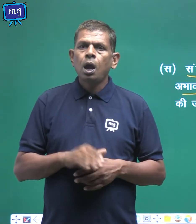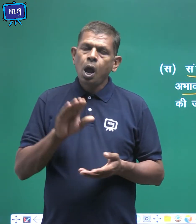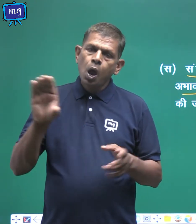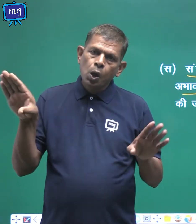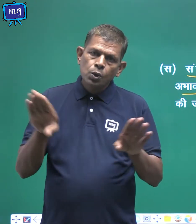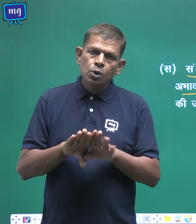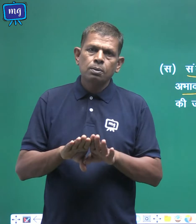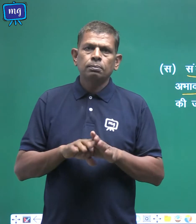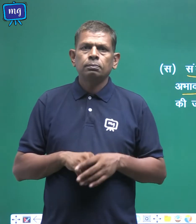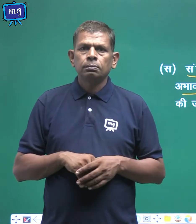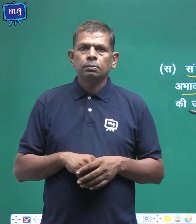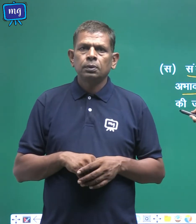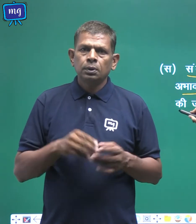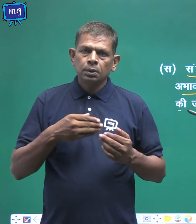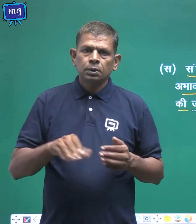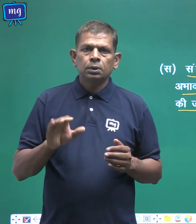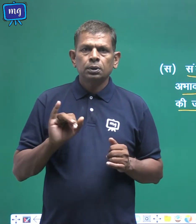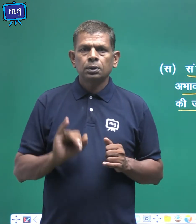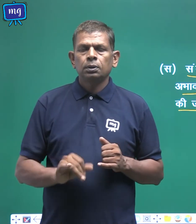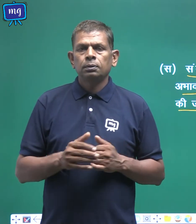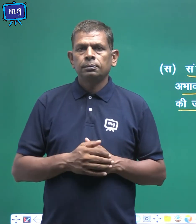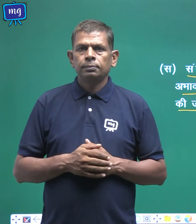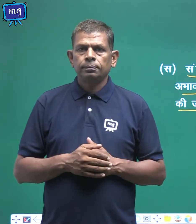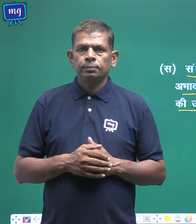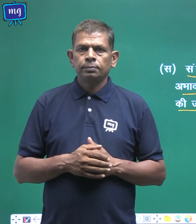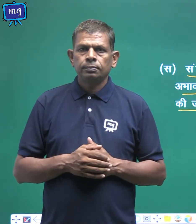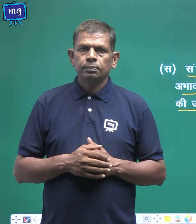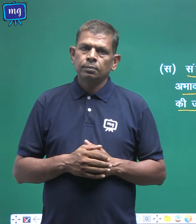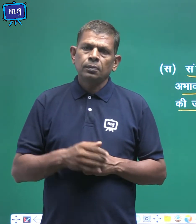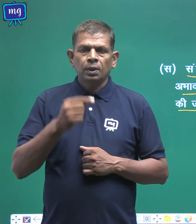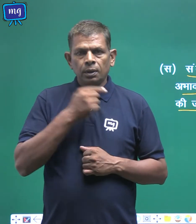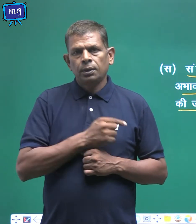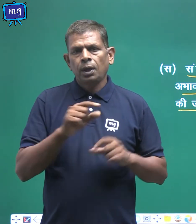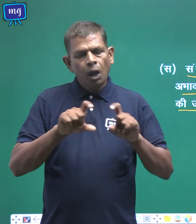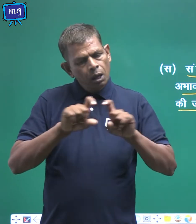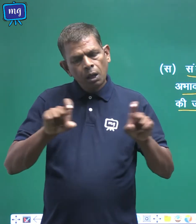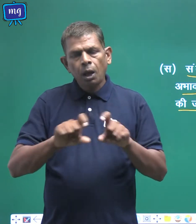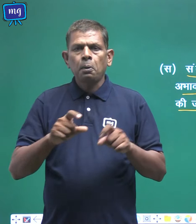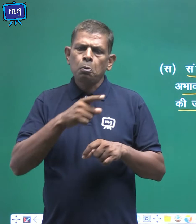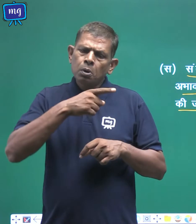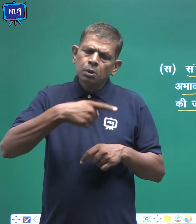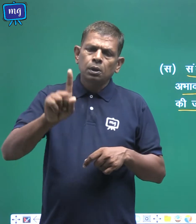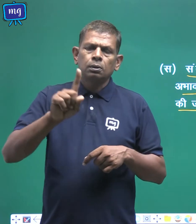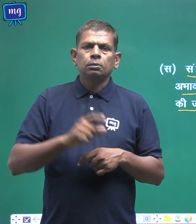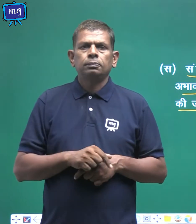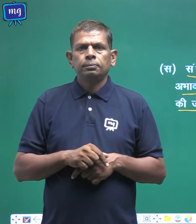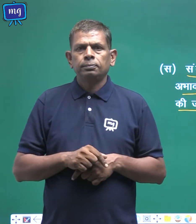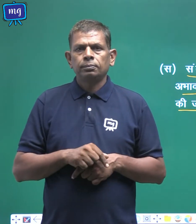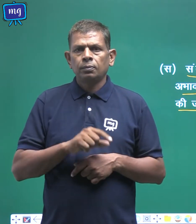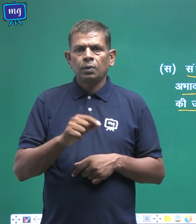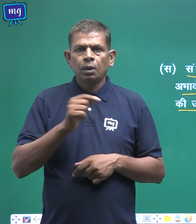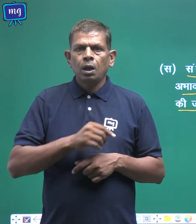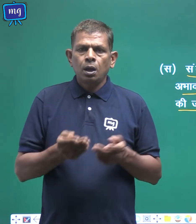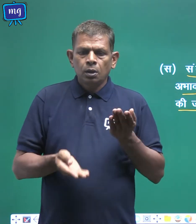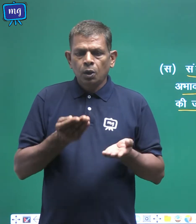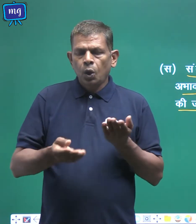रोकथाम की जा सकती है। यह कथन बिल्कुल सही है बच्चों। संतुलित